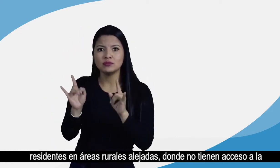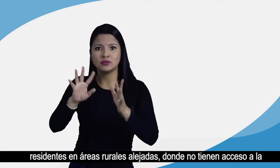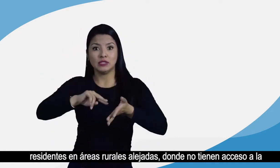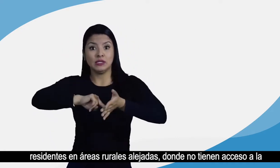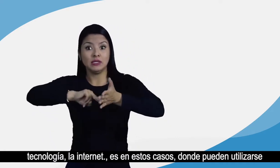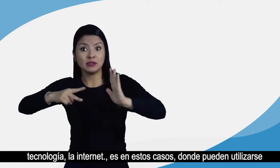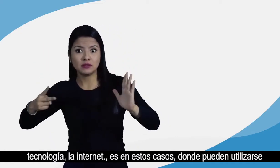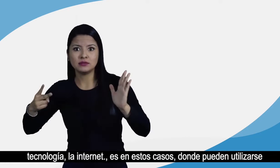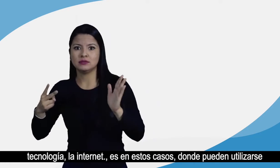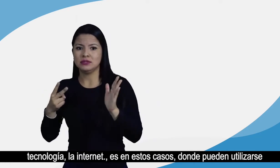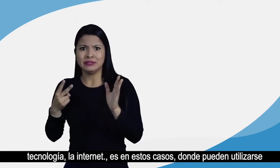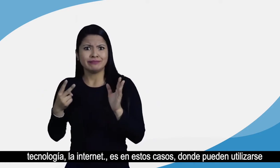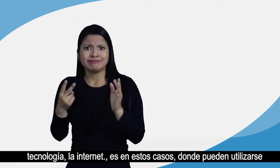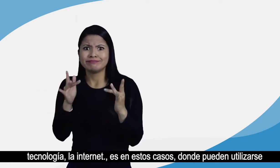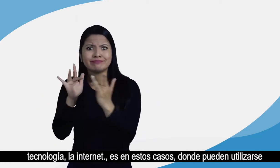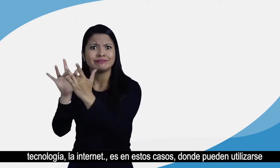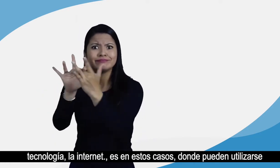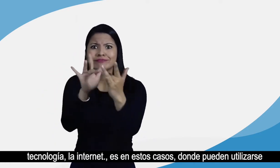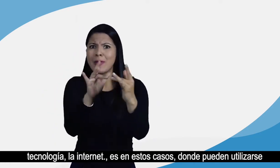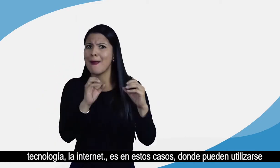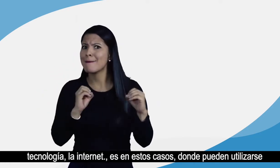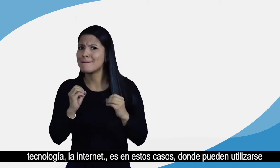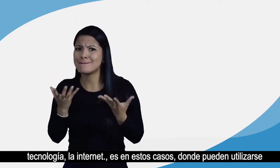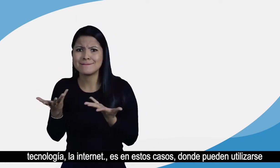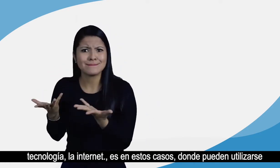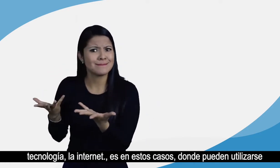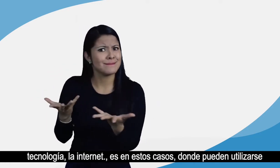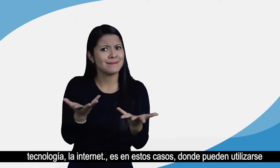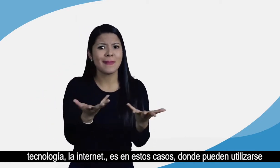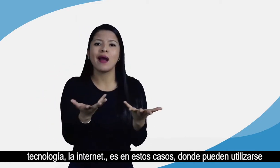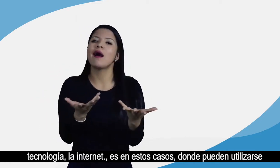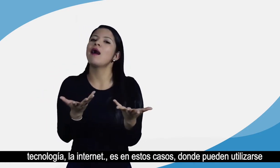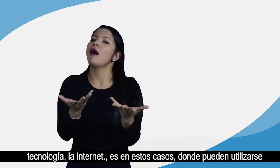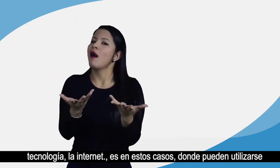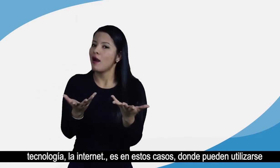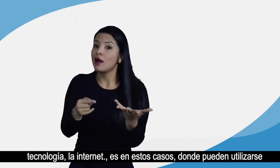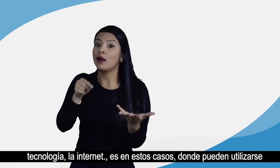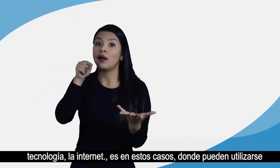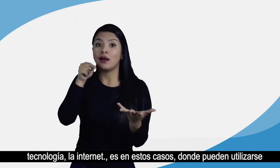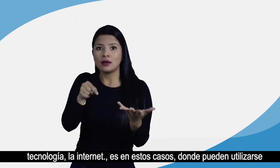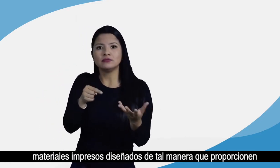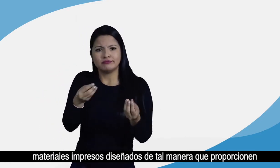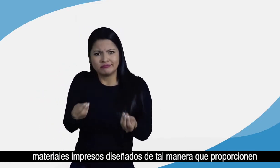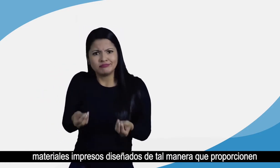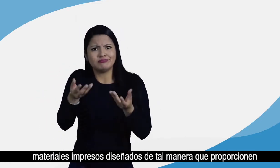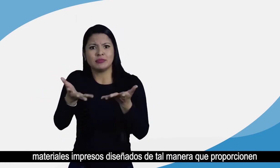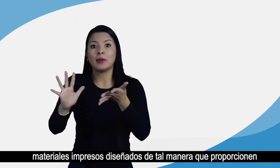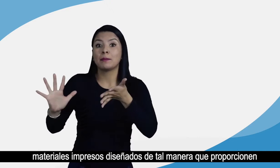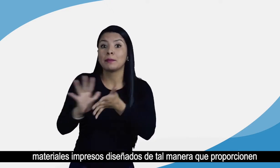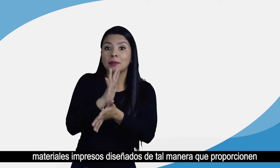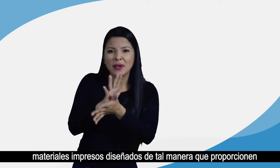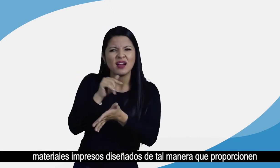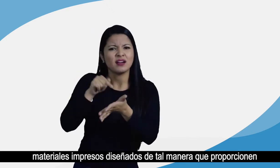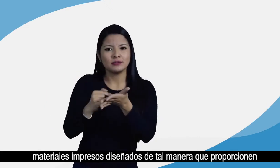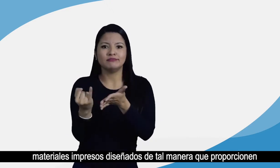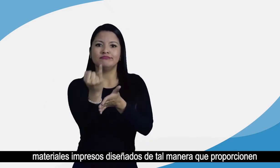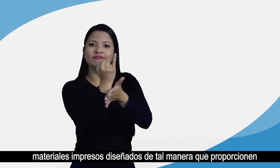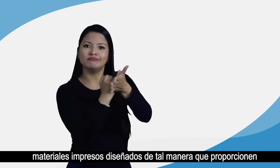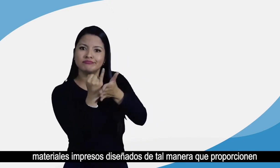acceso a la tecnología. La internet es, en estos casos, donde pueden utilizarse materiales impresos, diseñados